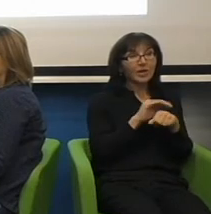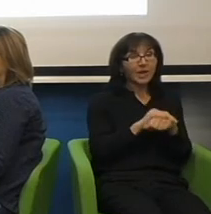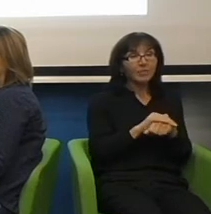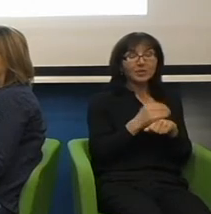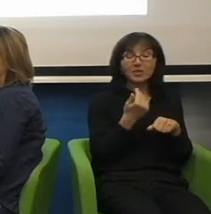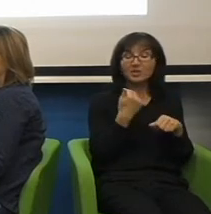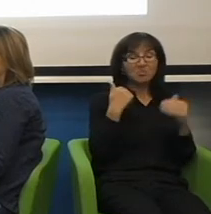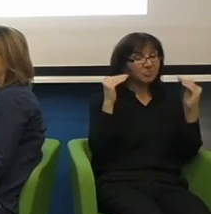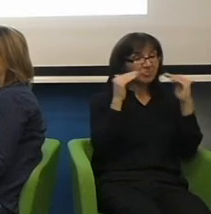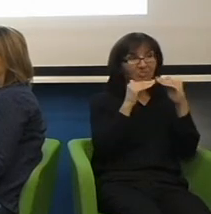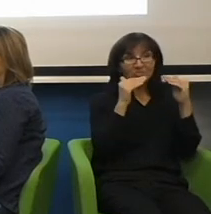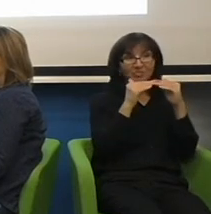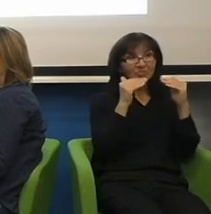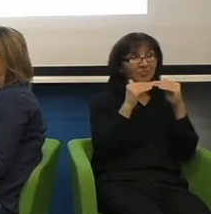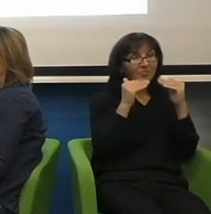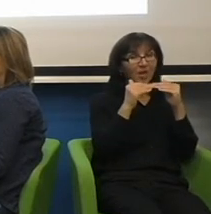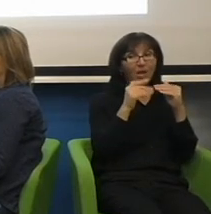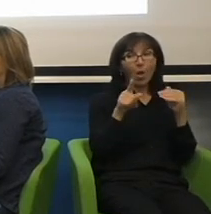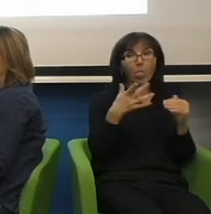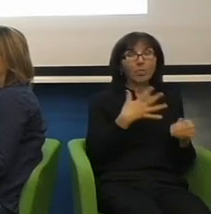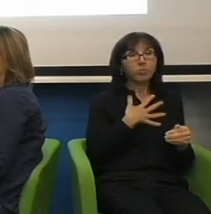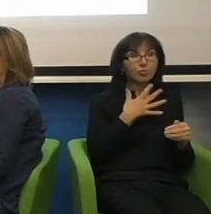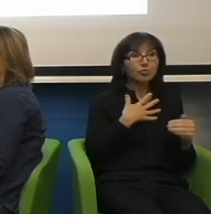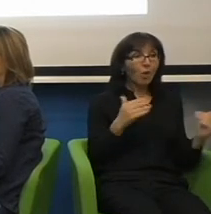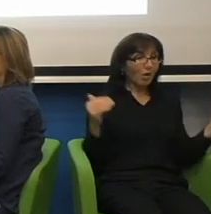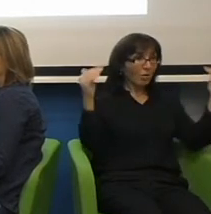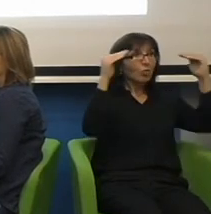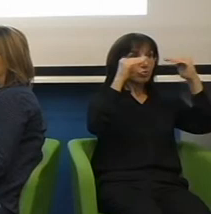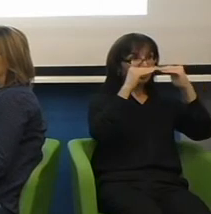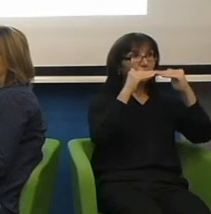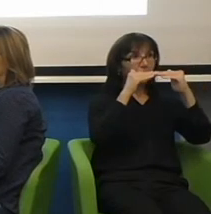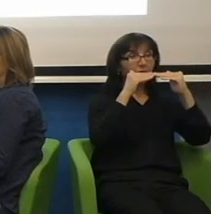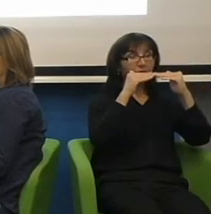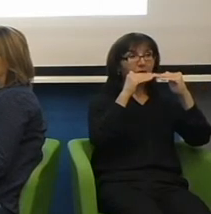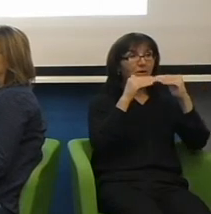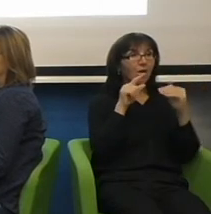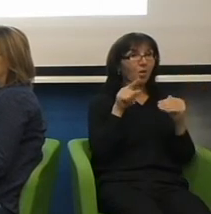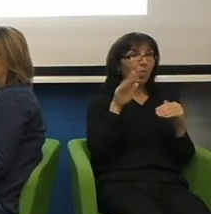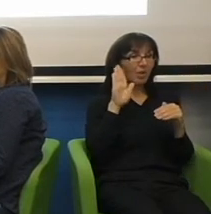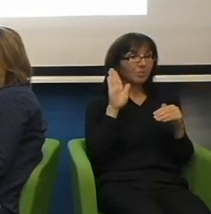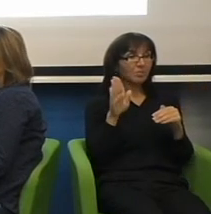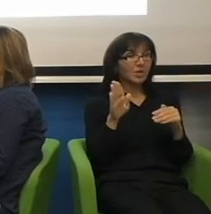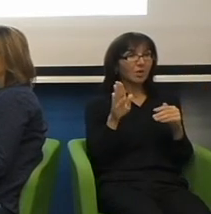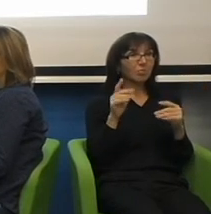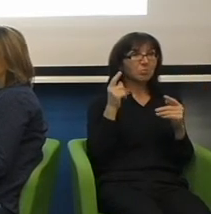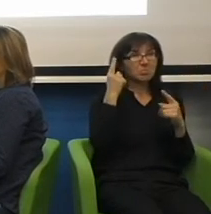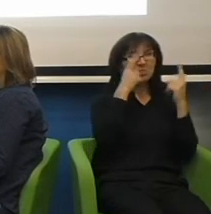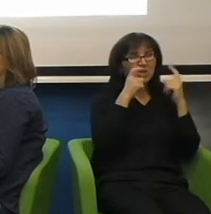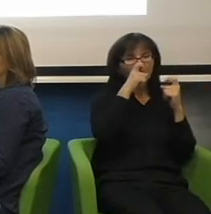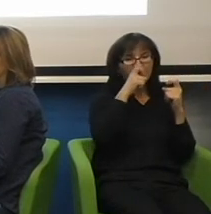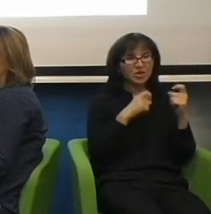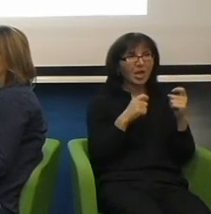byli równi i ona się poczuła w końcu równa z nimi, prawda? Bo ona miała ogromne kompleksy, miała tę kwestię